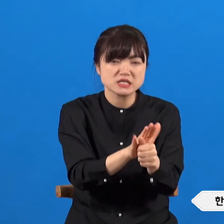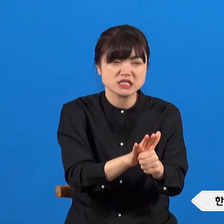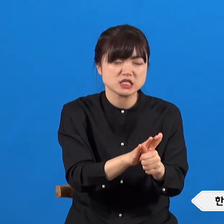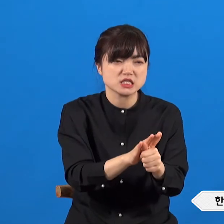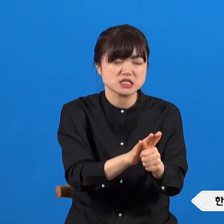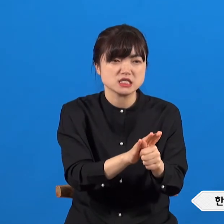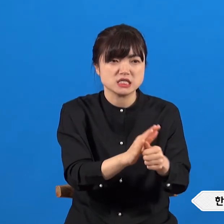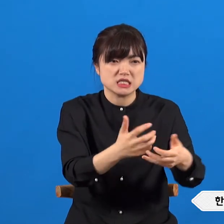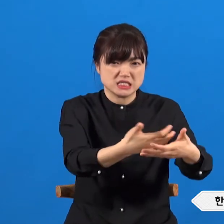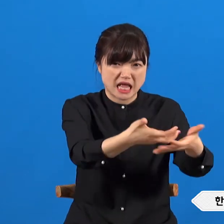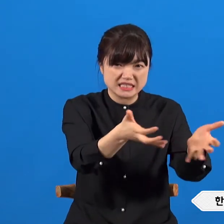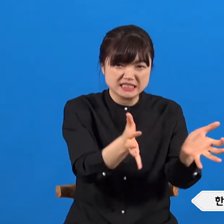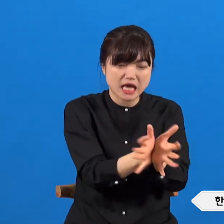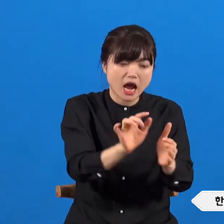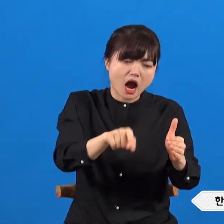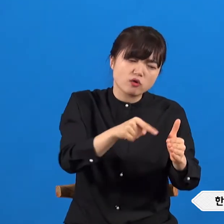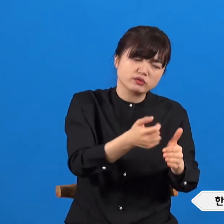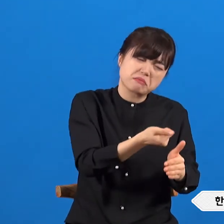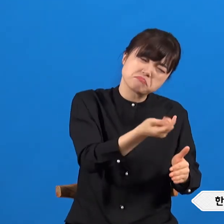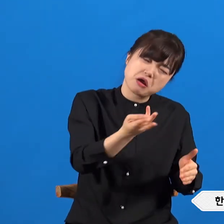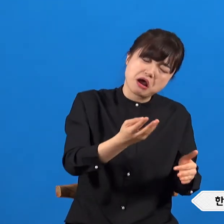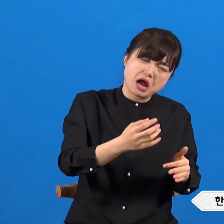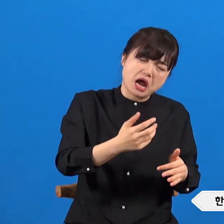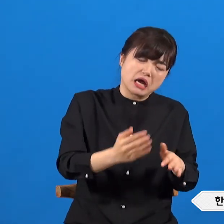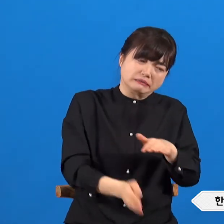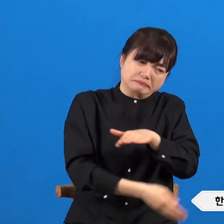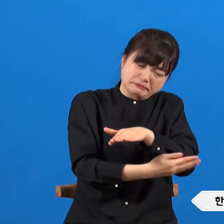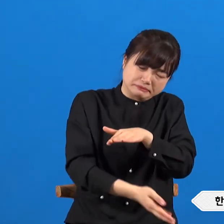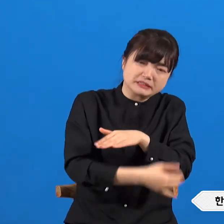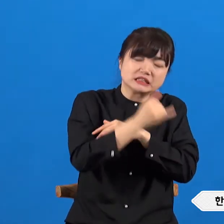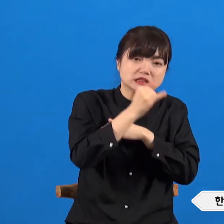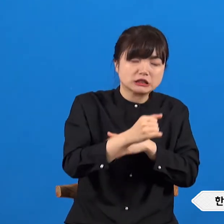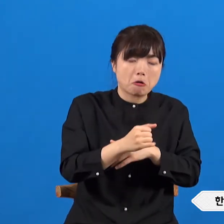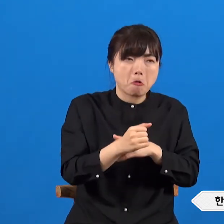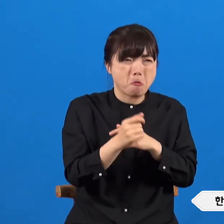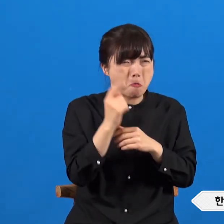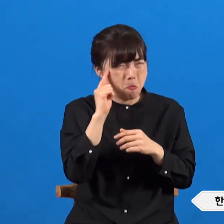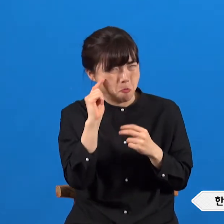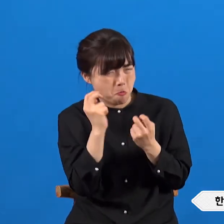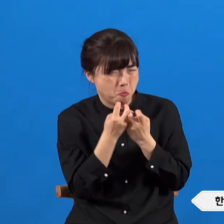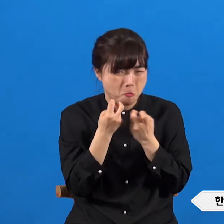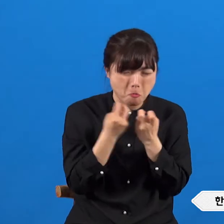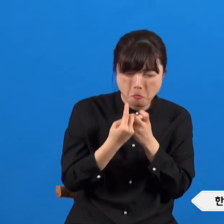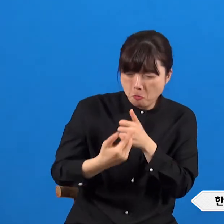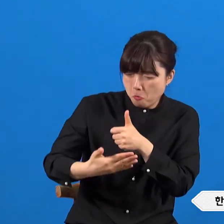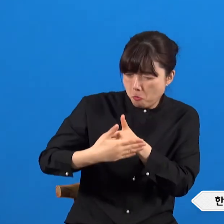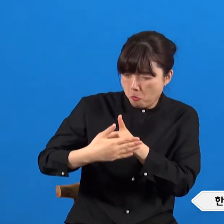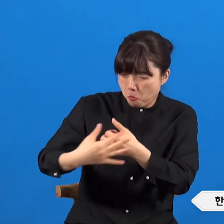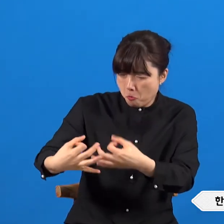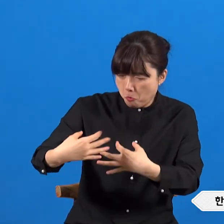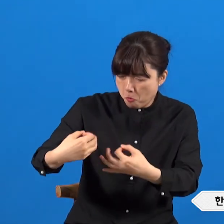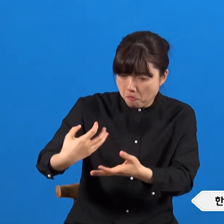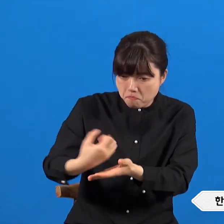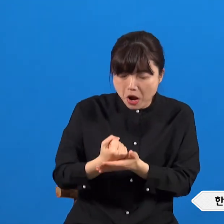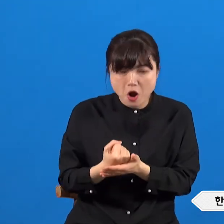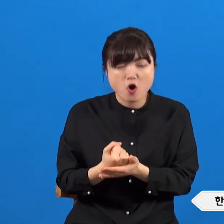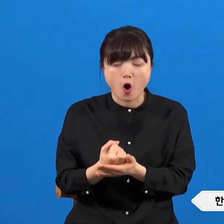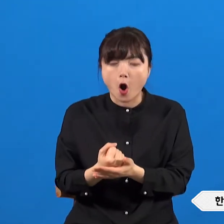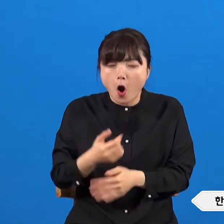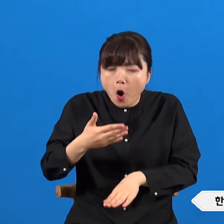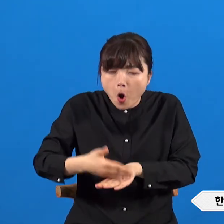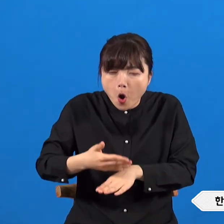중에 엉터리가 많다는 얘기를 들었습니다. 이리저리 원조를 받아가지고는